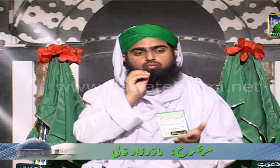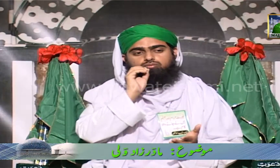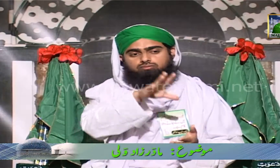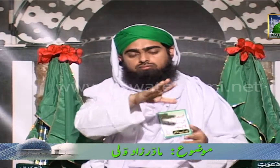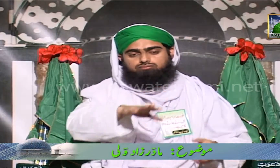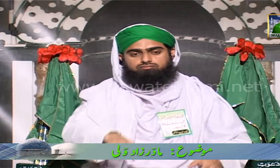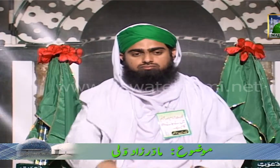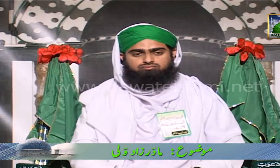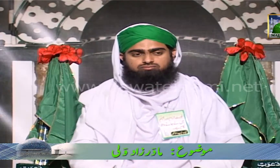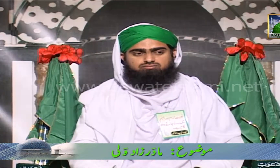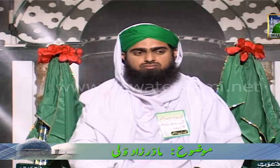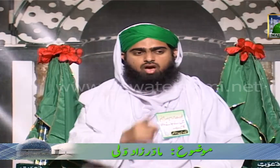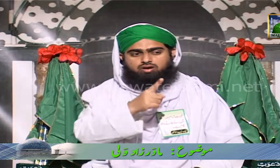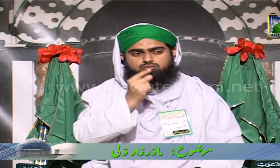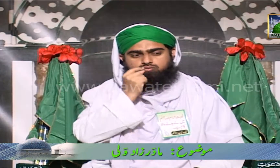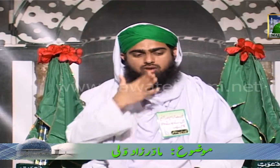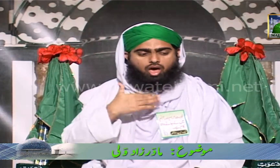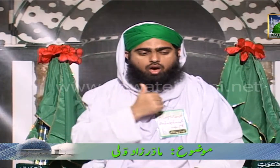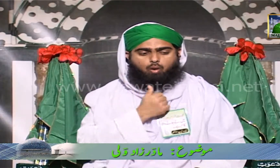نکل گئے کہ یا اللہ مرنے سے پہلے